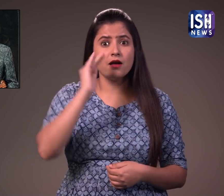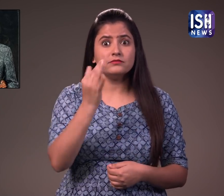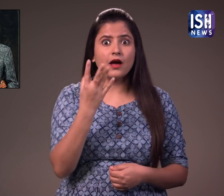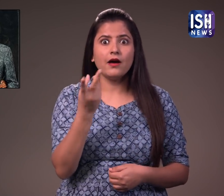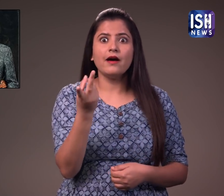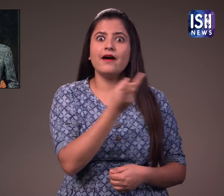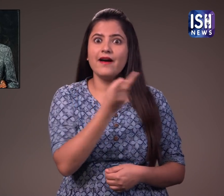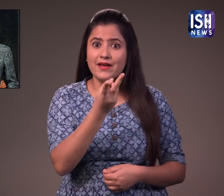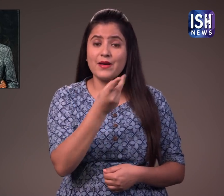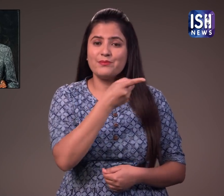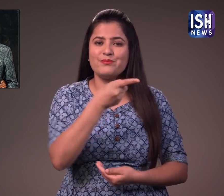शिकार हो गया